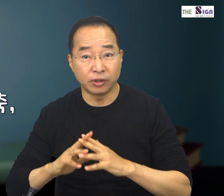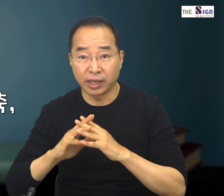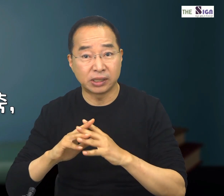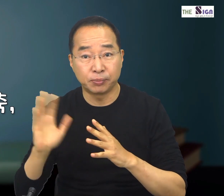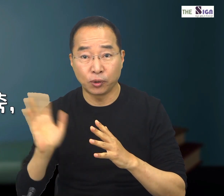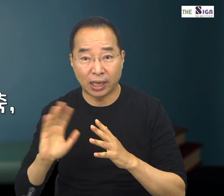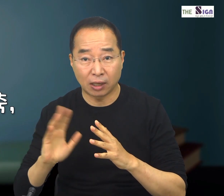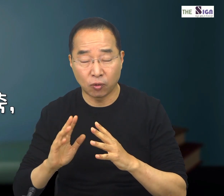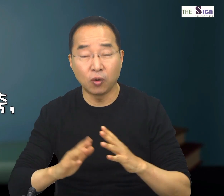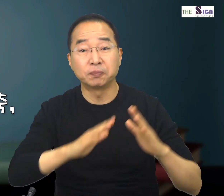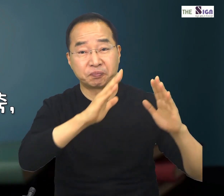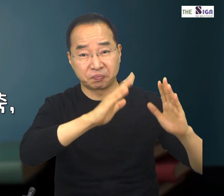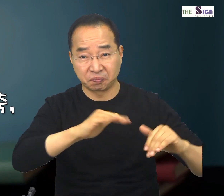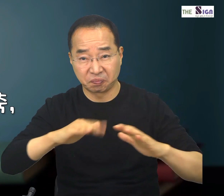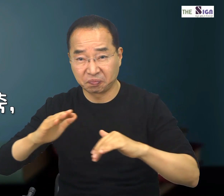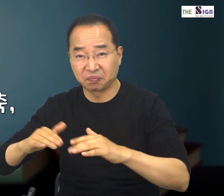여기까지는 표현 안 하고